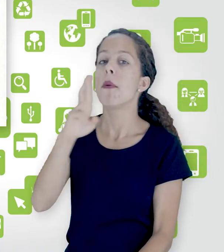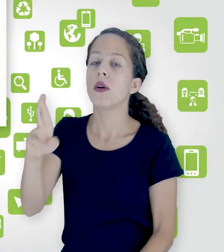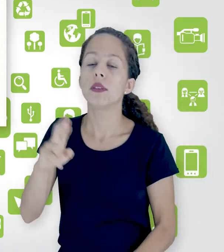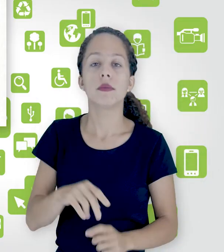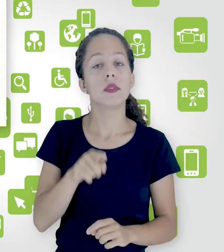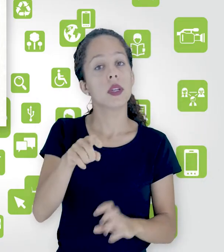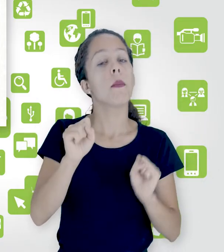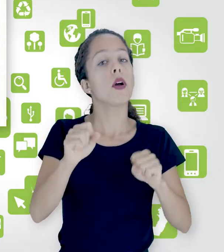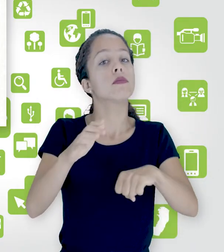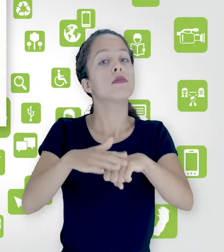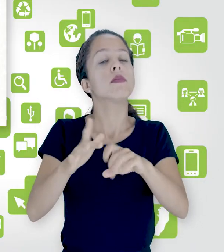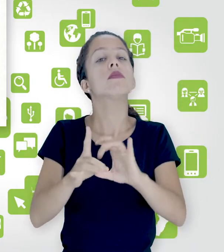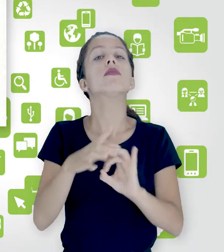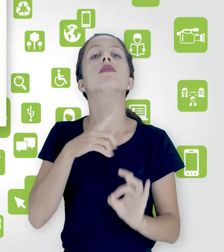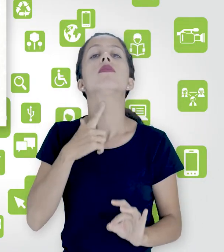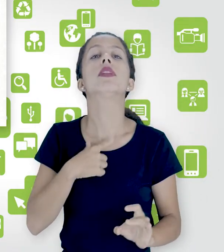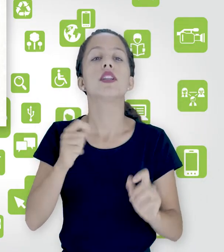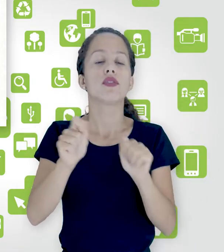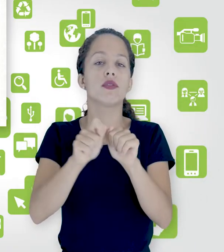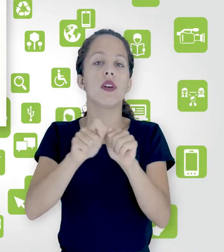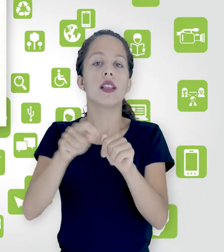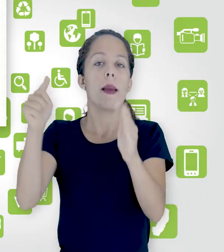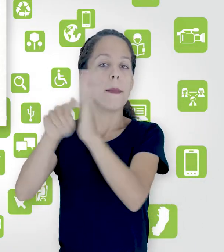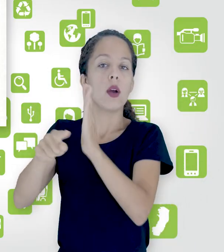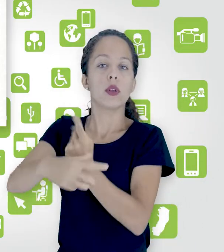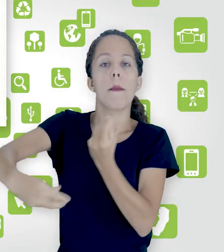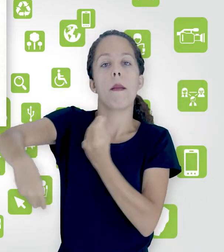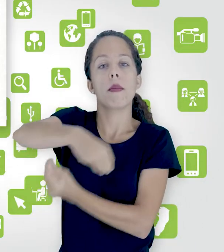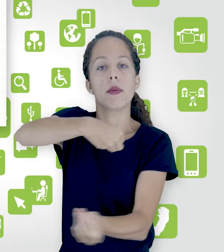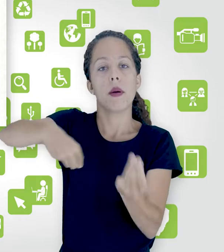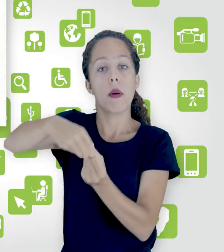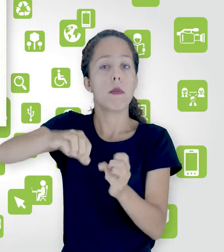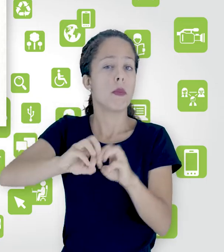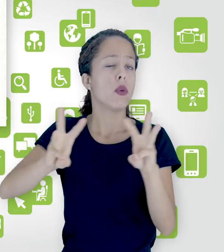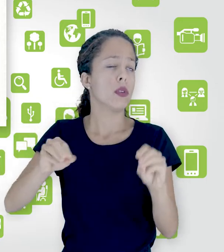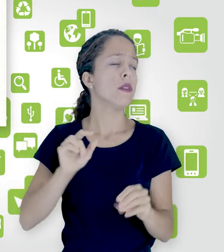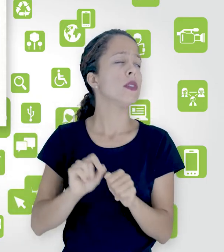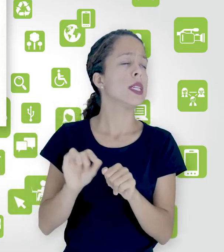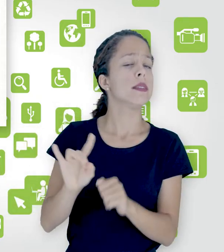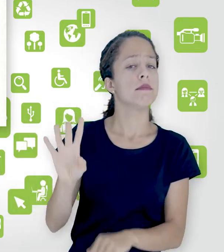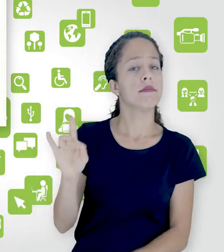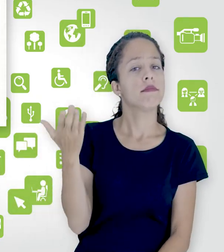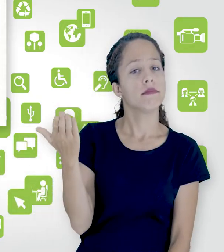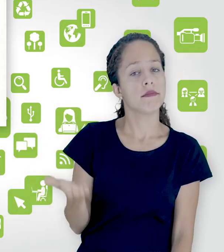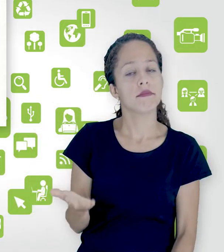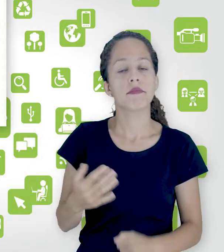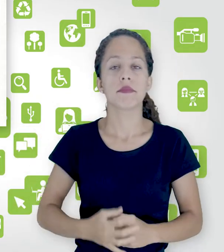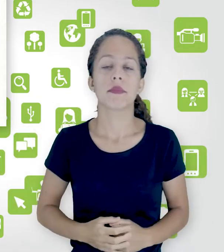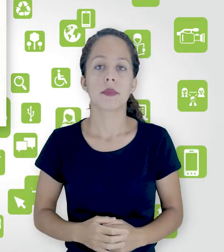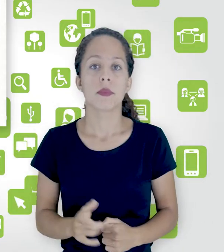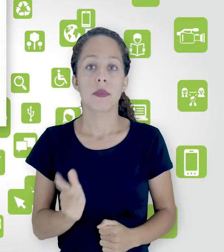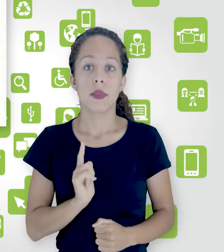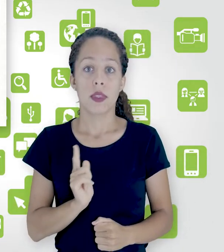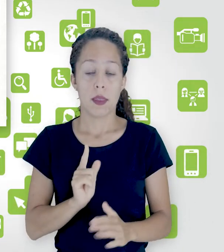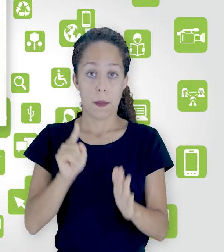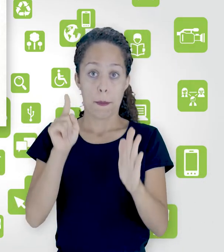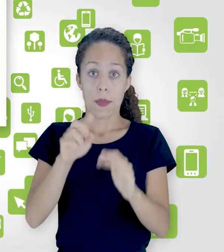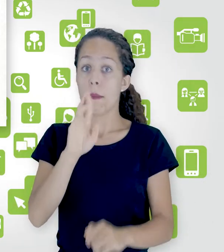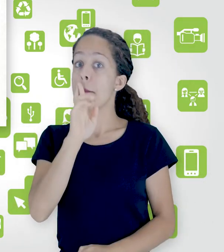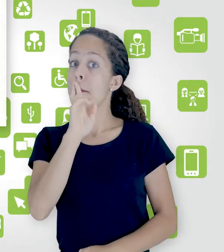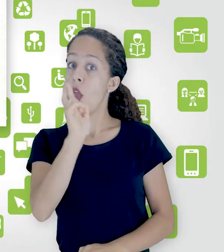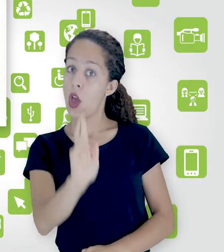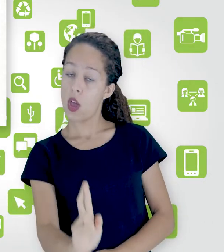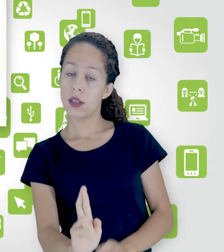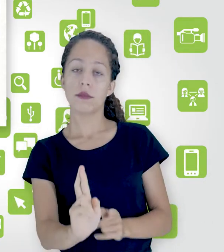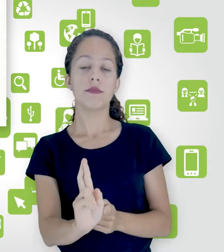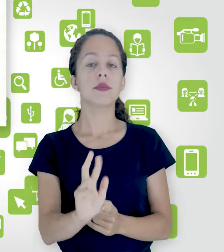você pode optar por embaralhar as questões acima do faz isso automaticamente as minhas costas